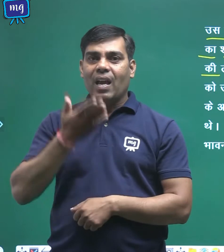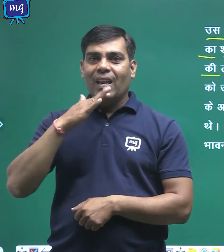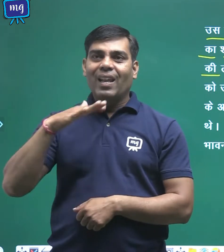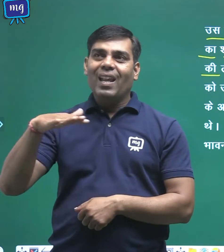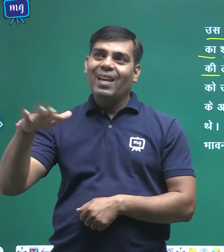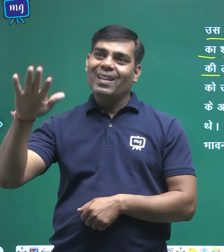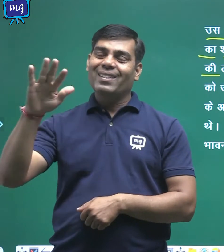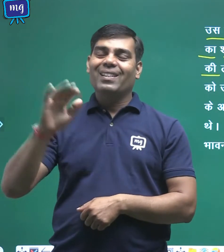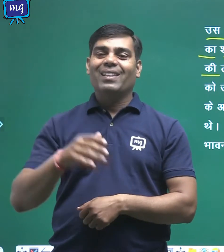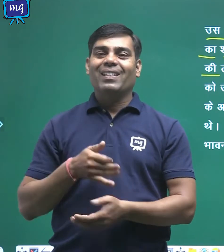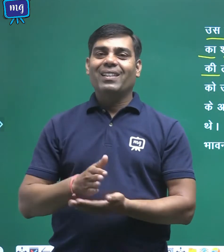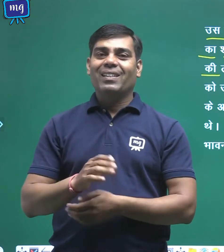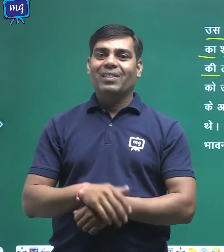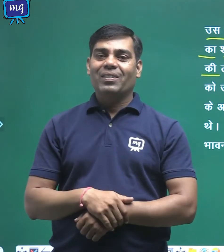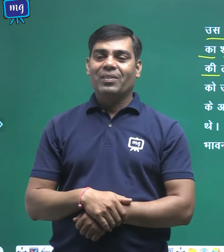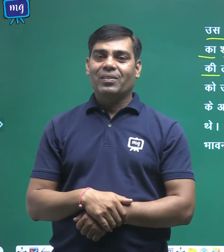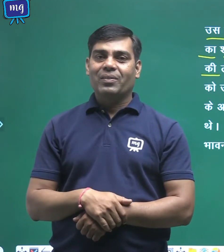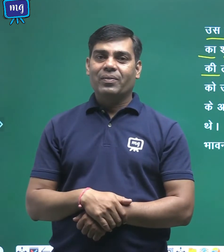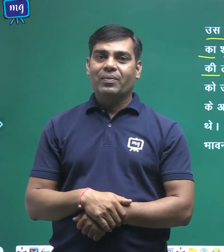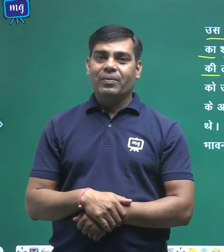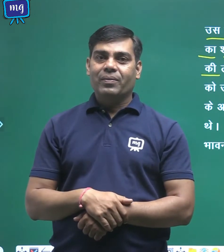लहर चल रही थी।